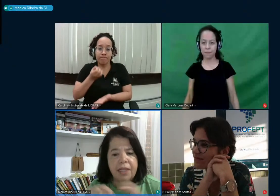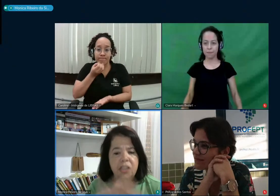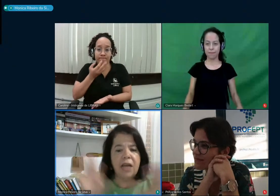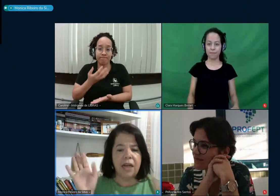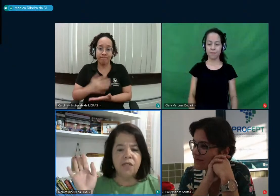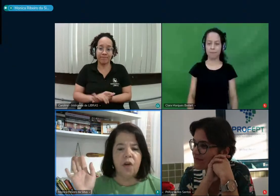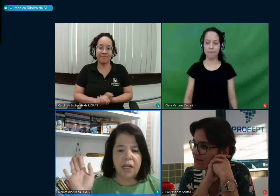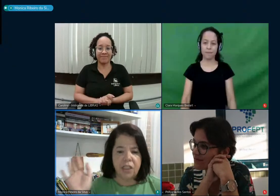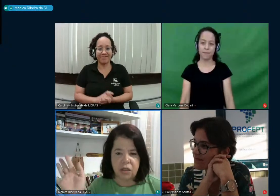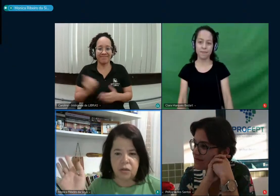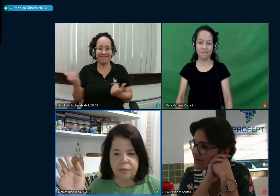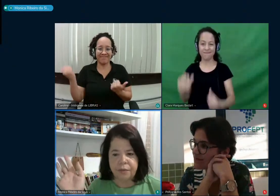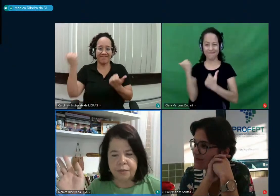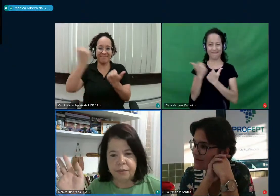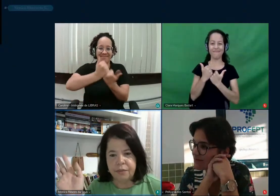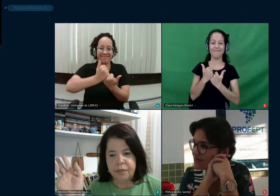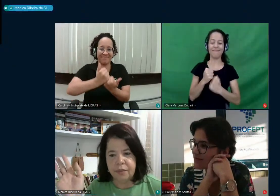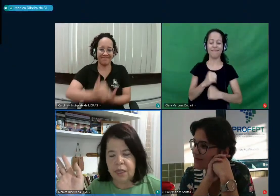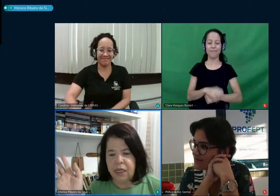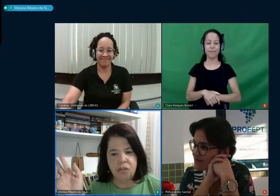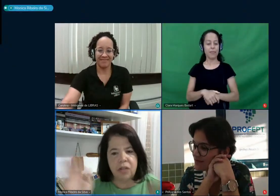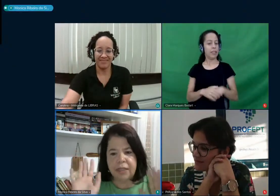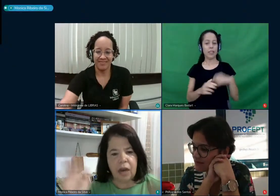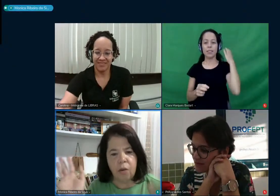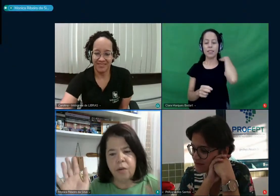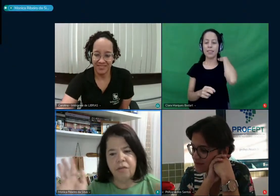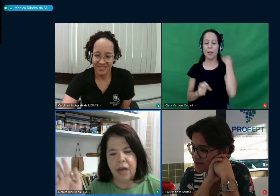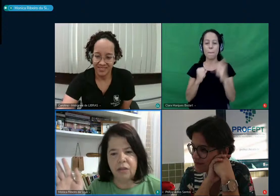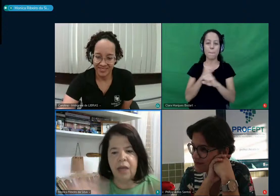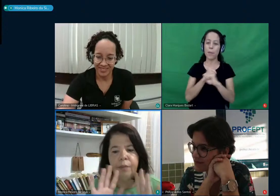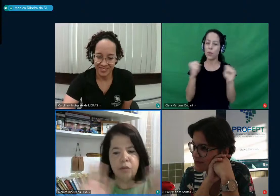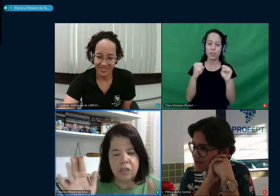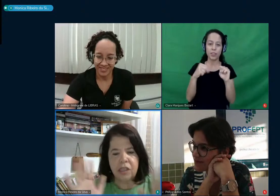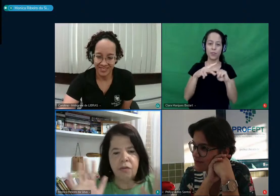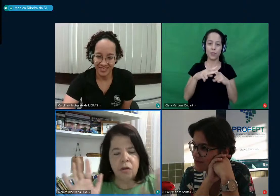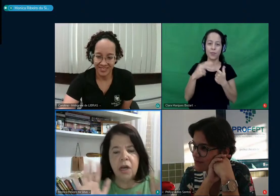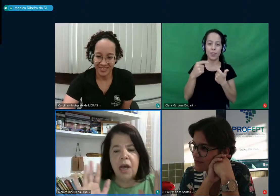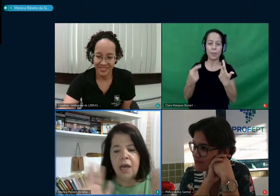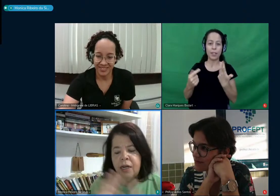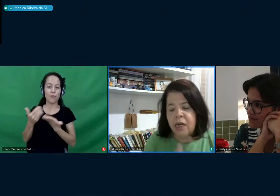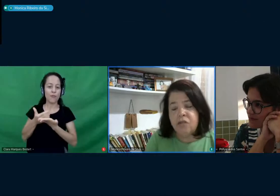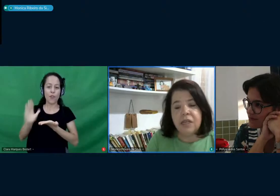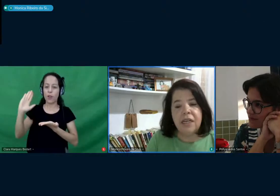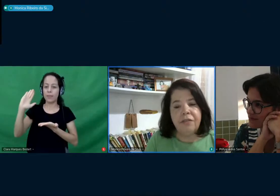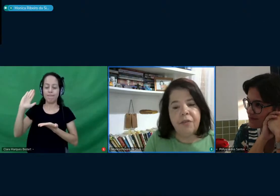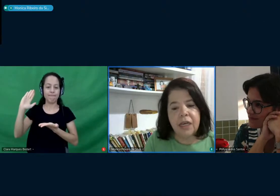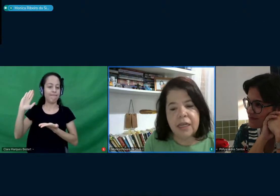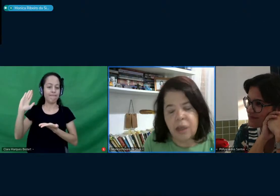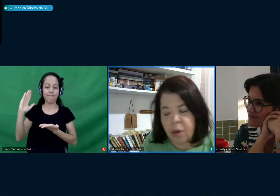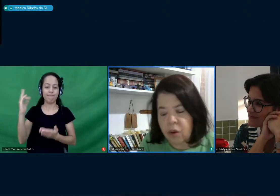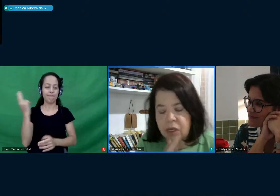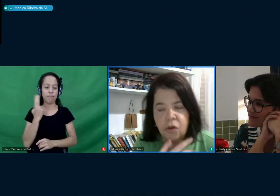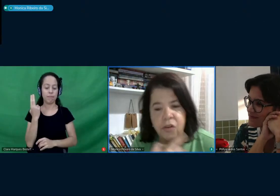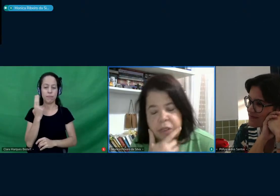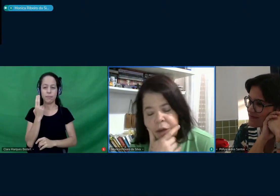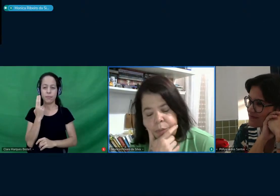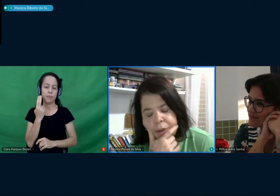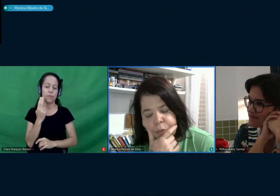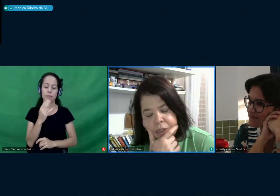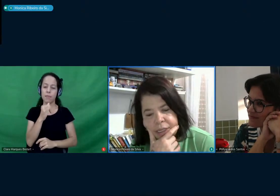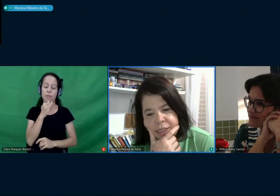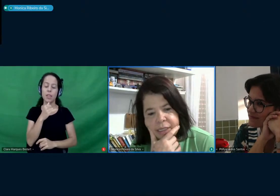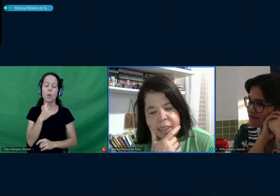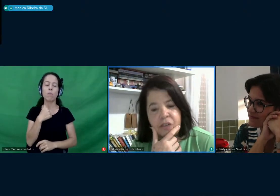Impossível é deixá-las fora disso. Isso já está comprovado, é impossível. Não significa, tem uma coisa que eu considero